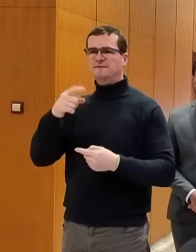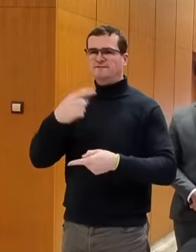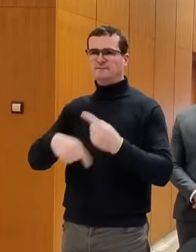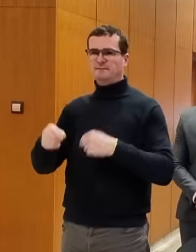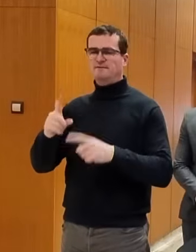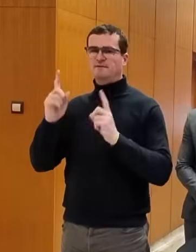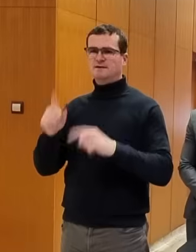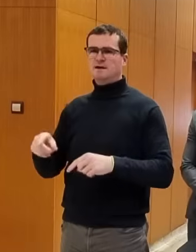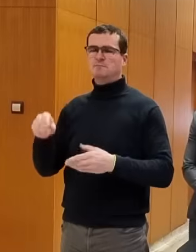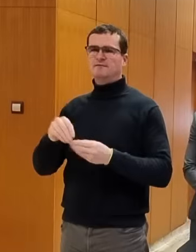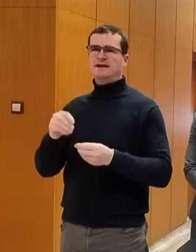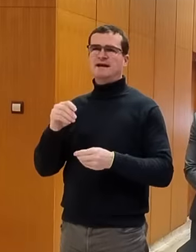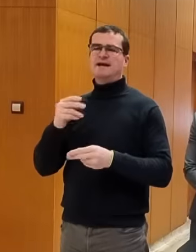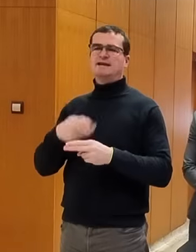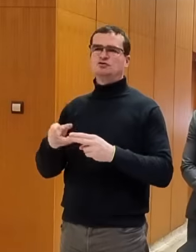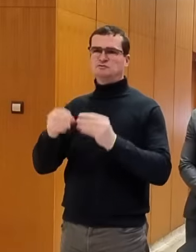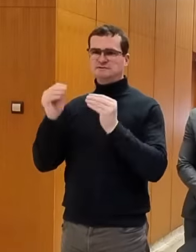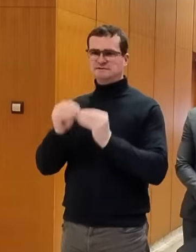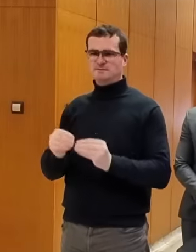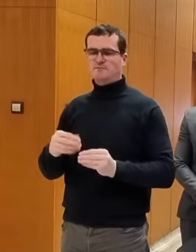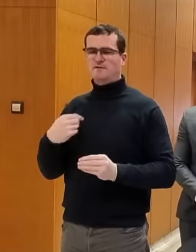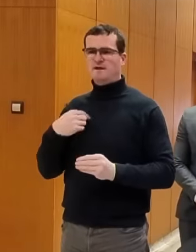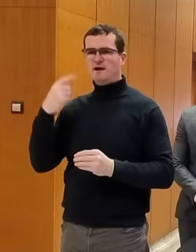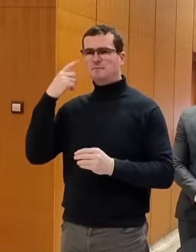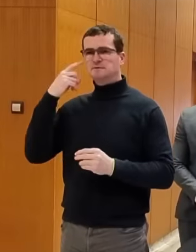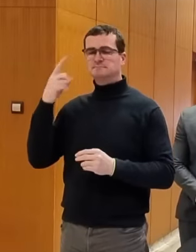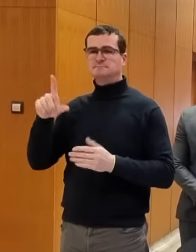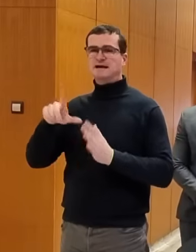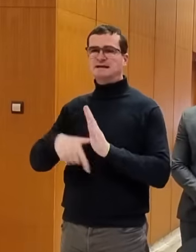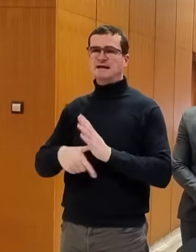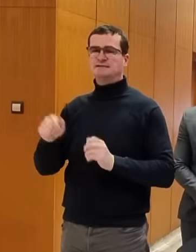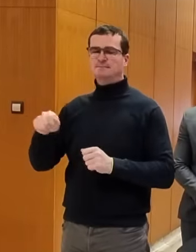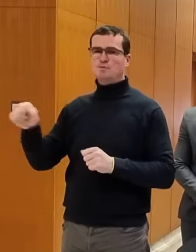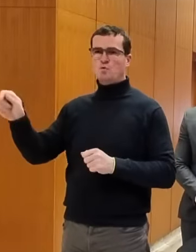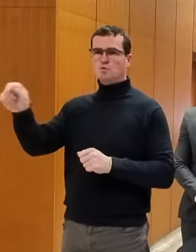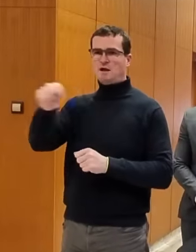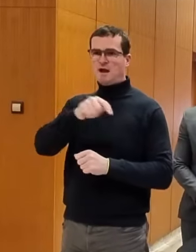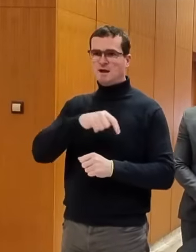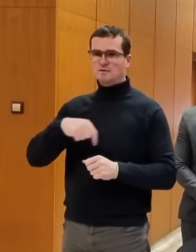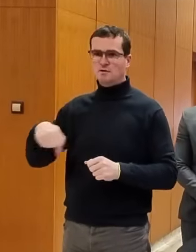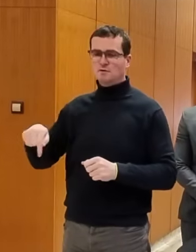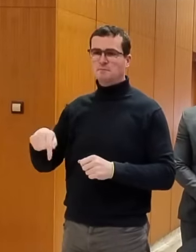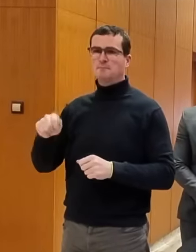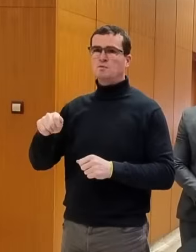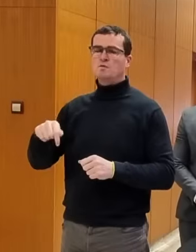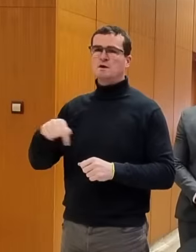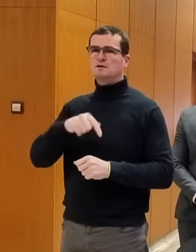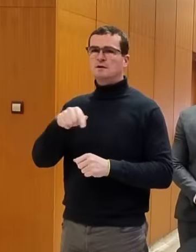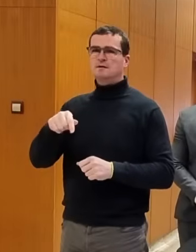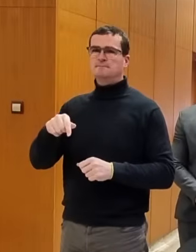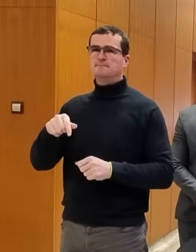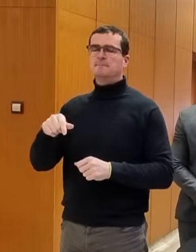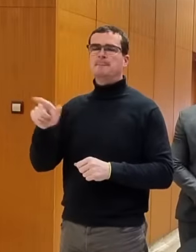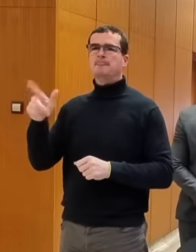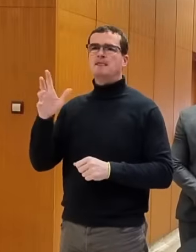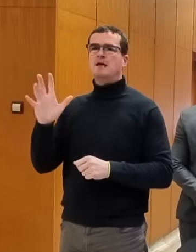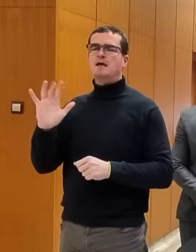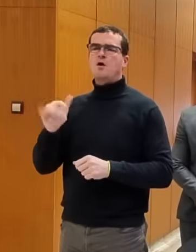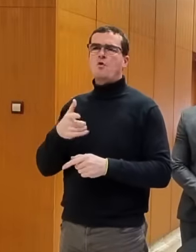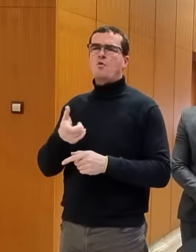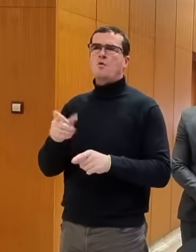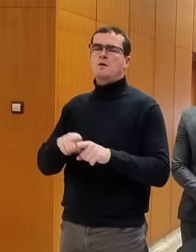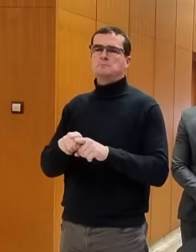ale treba tú vec riešiť systémovo a myslím si, že krajskí prokurátori na krajských prokurátorách nie sú o